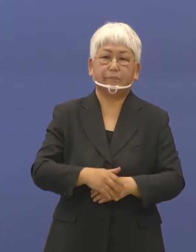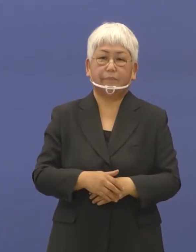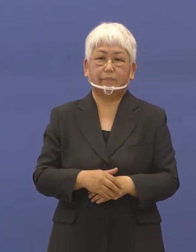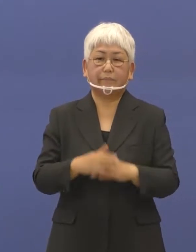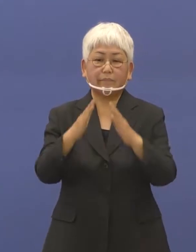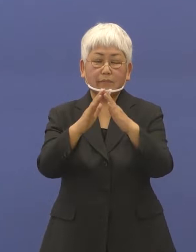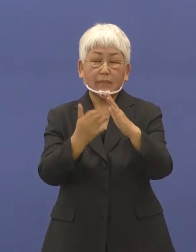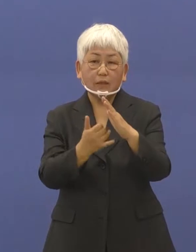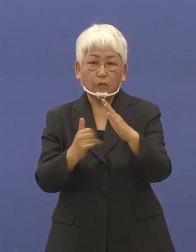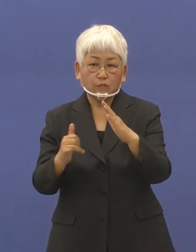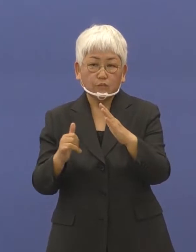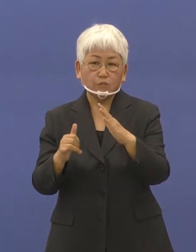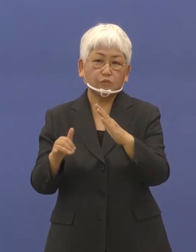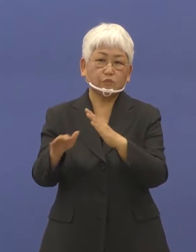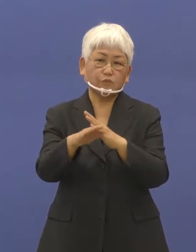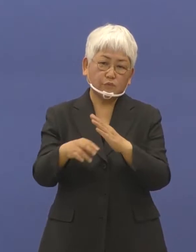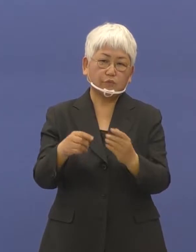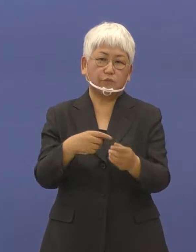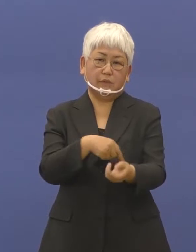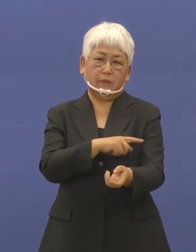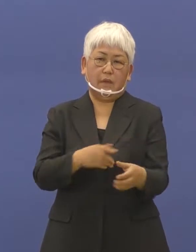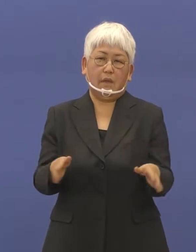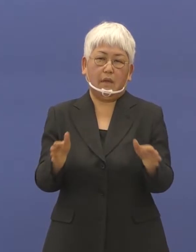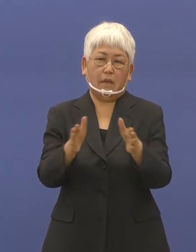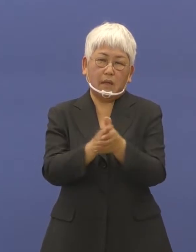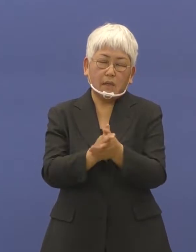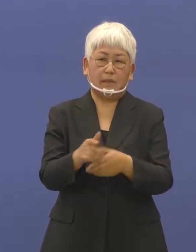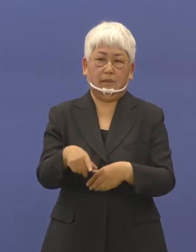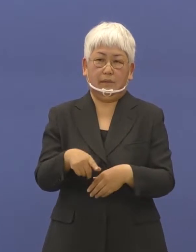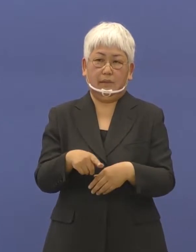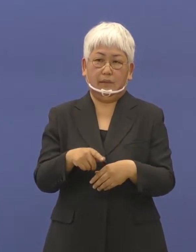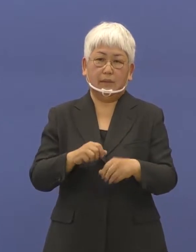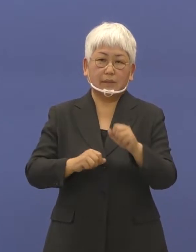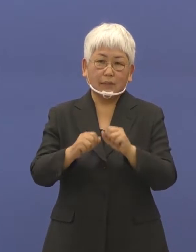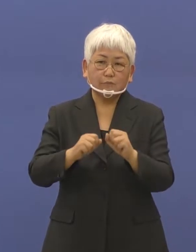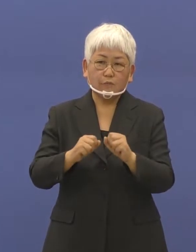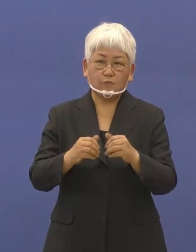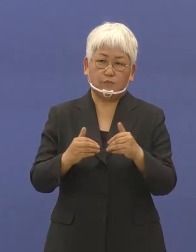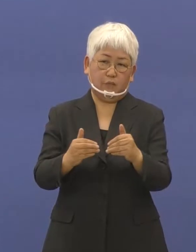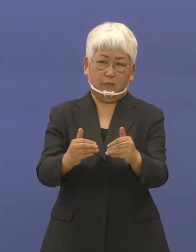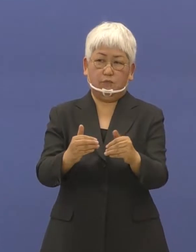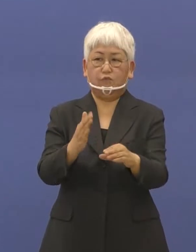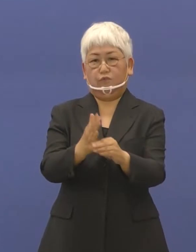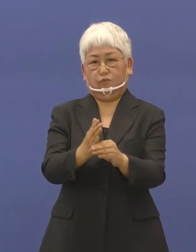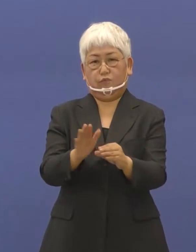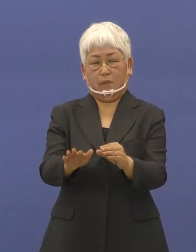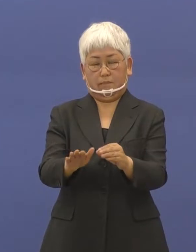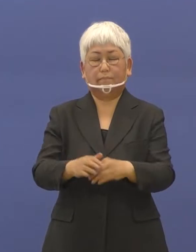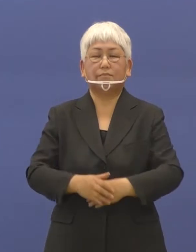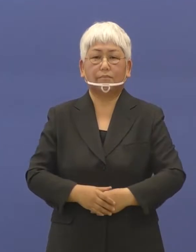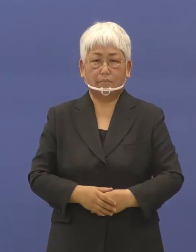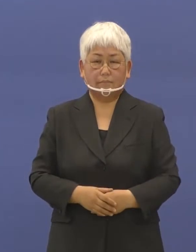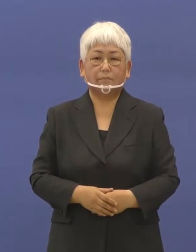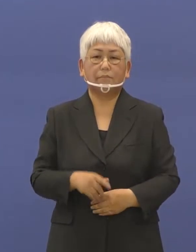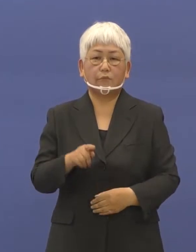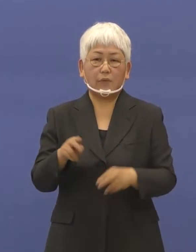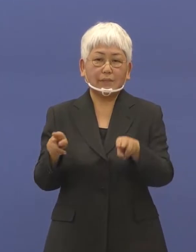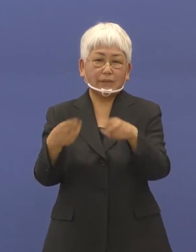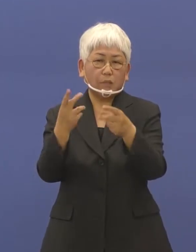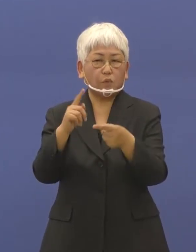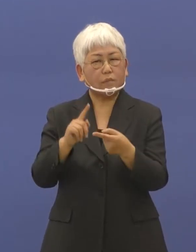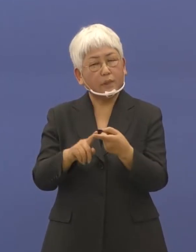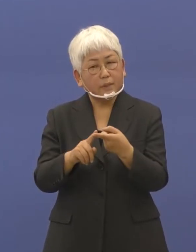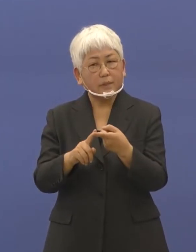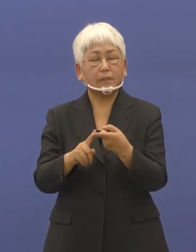家族の方々と力を合わせてやっているわけでありますけれども、そこに専門的